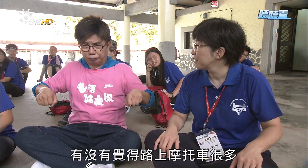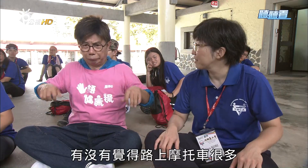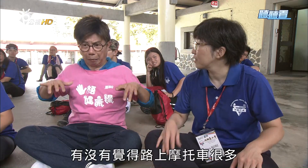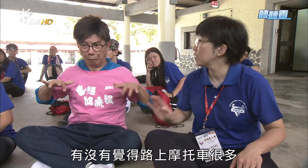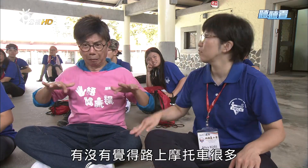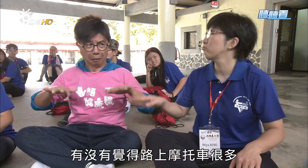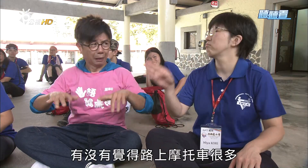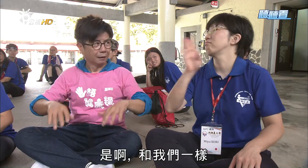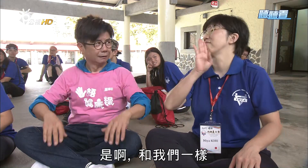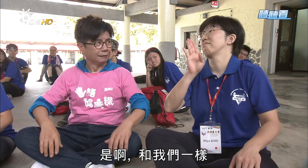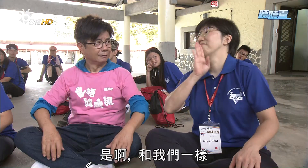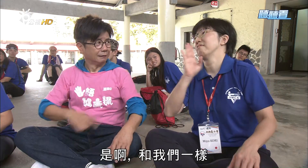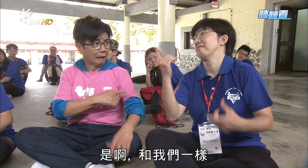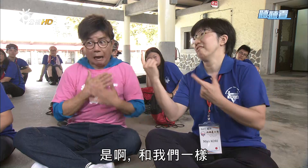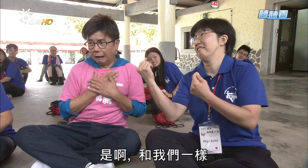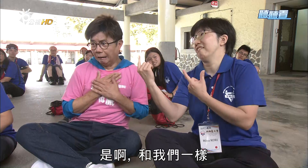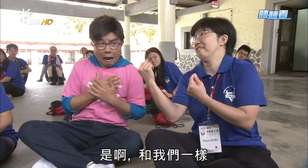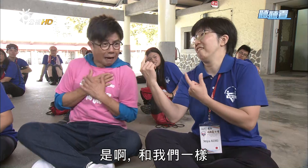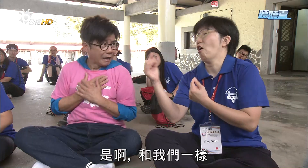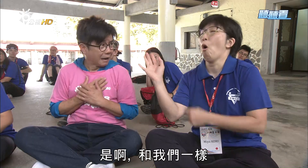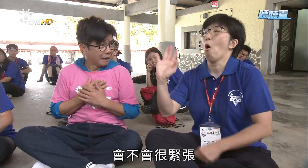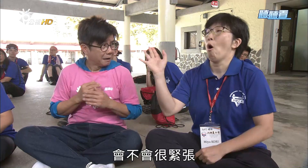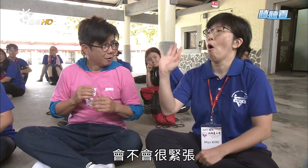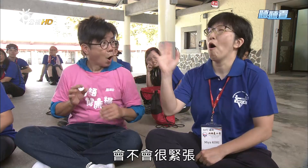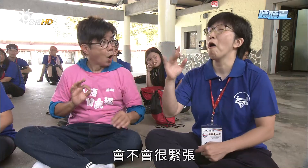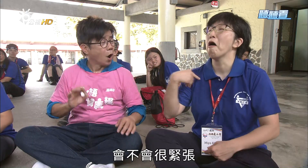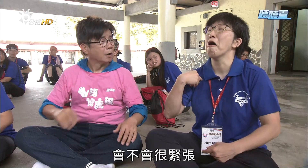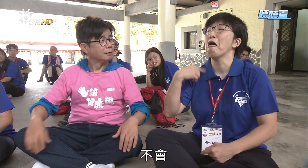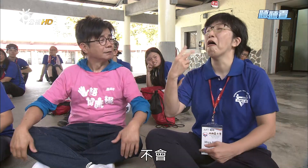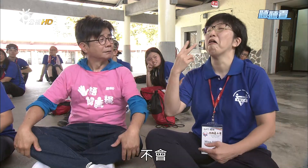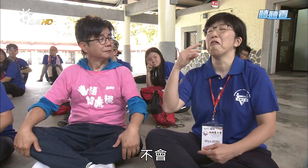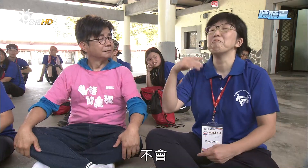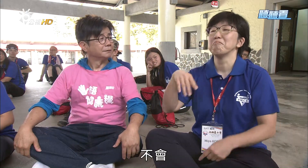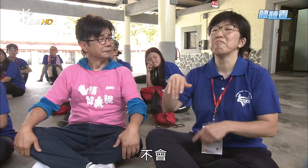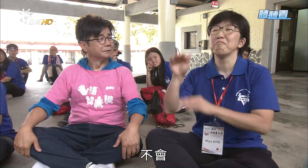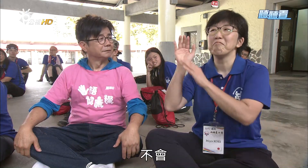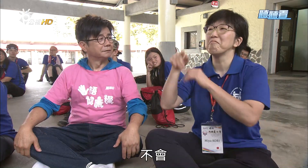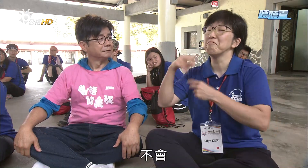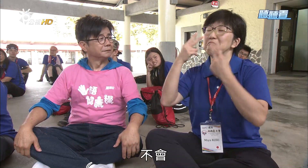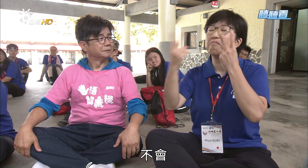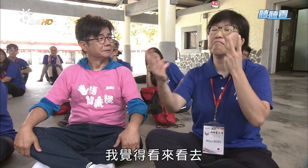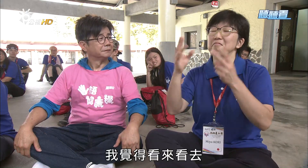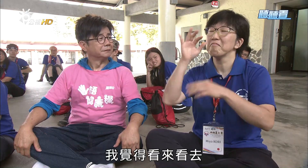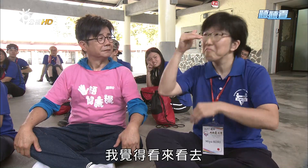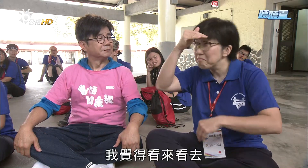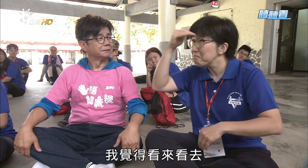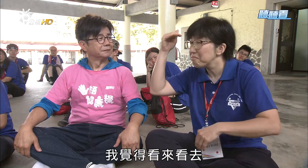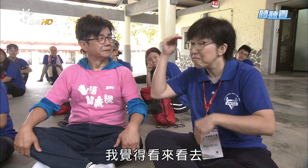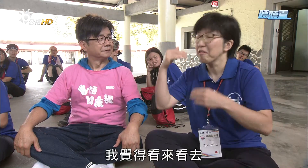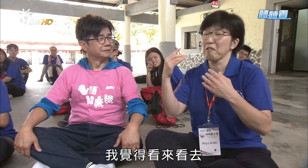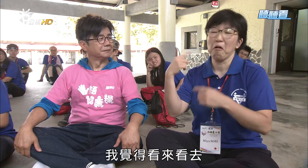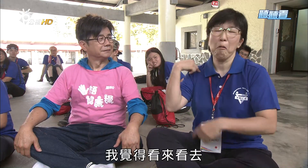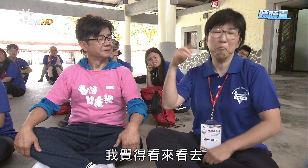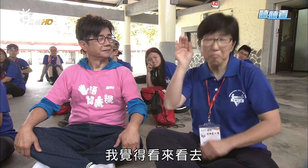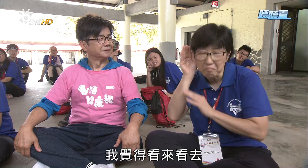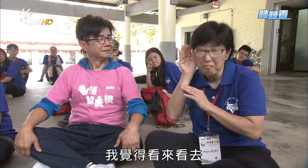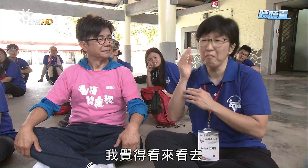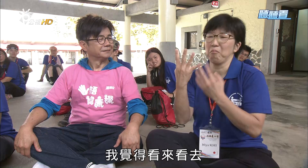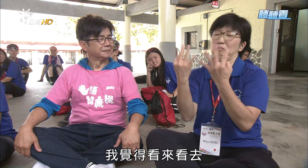托车很多啊？ 是啊，和我们一样、 会不会很紧张啊？ 不会。我觉得看来看去，